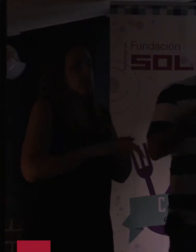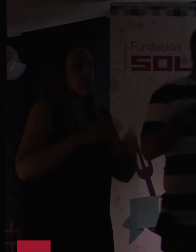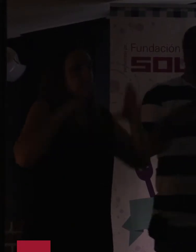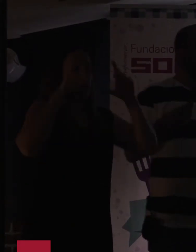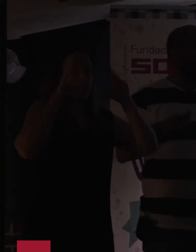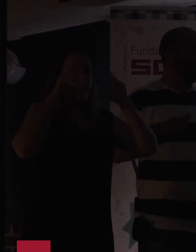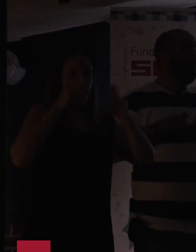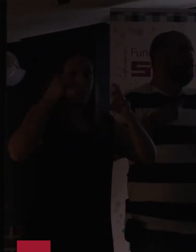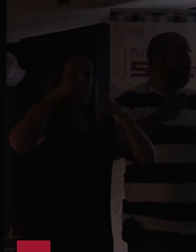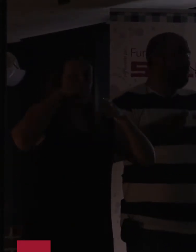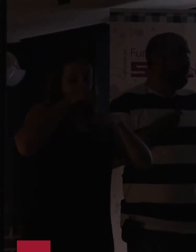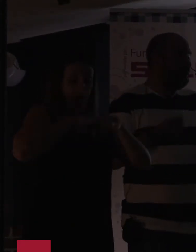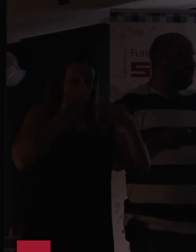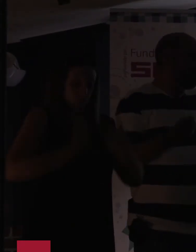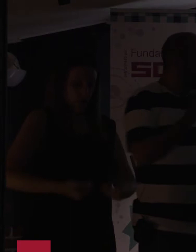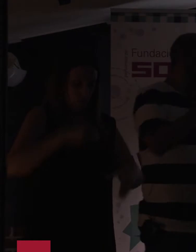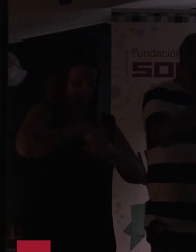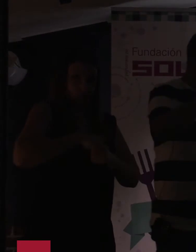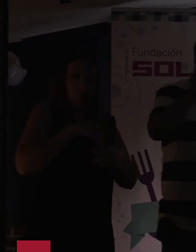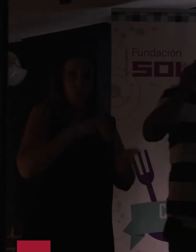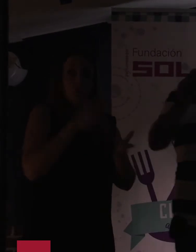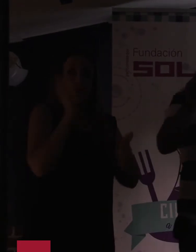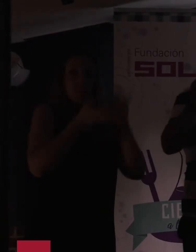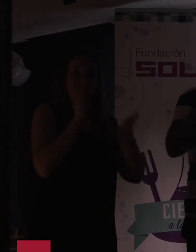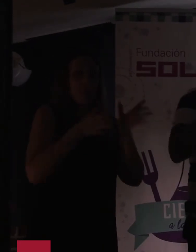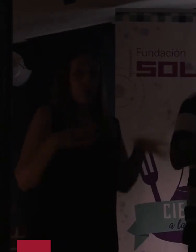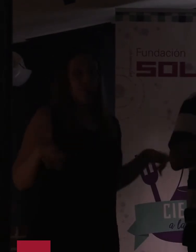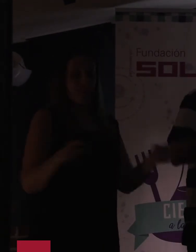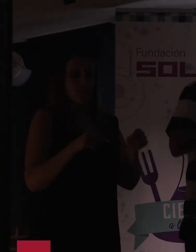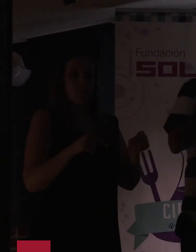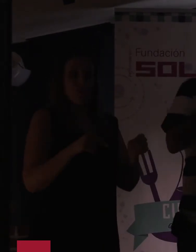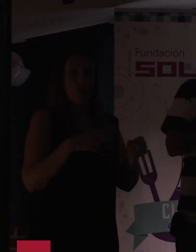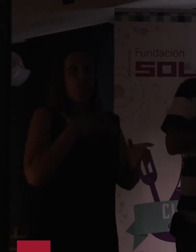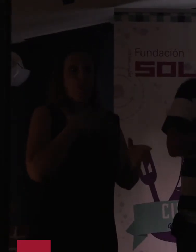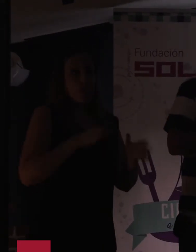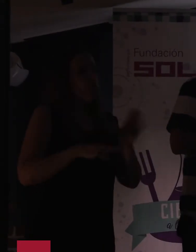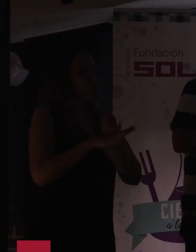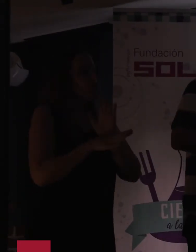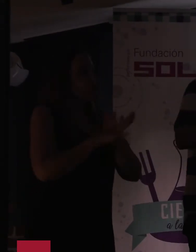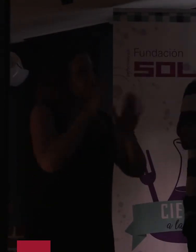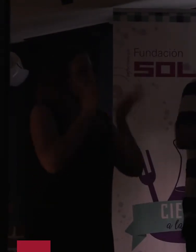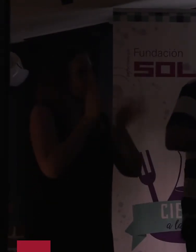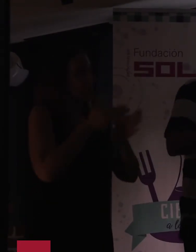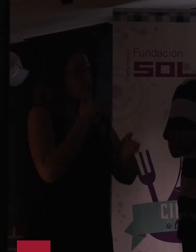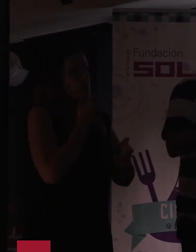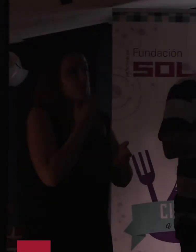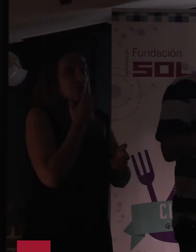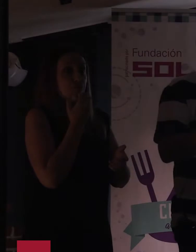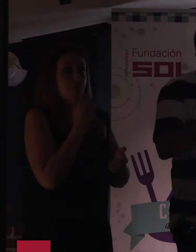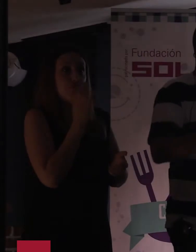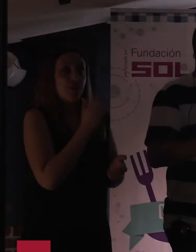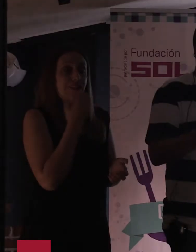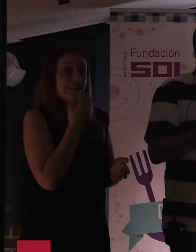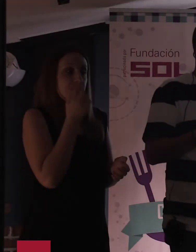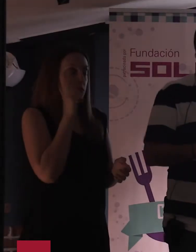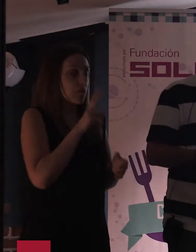humano. Cuando te hacen un tratamiento con electrodos, podremos seguir el tratamiento, porque si somos capaces de detectar la señal que generan unas neuronas, pues